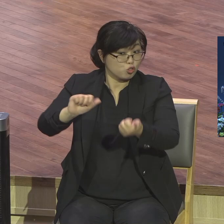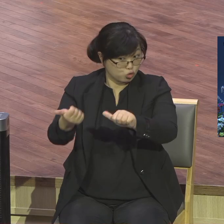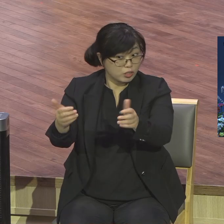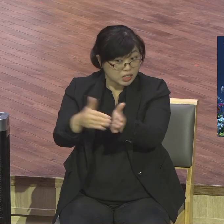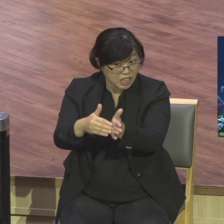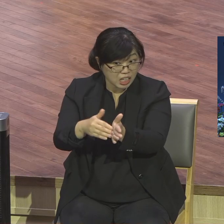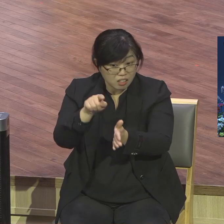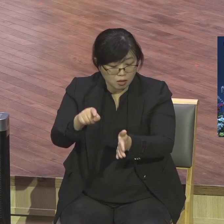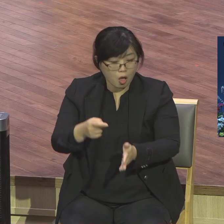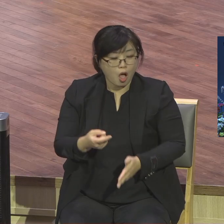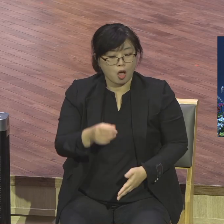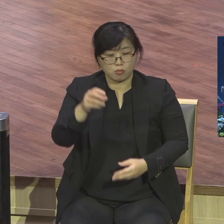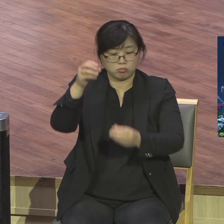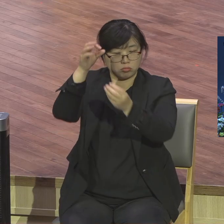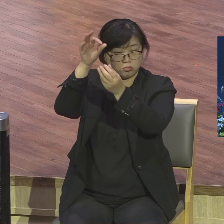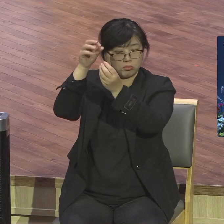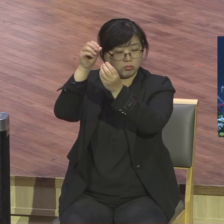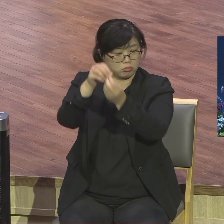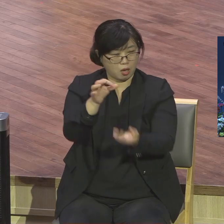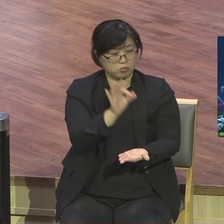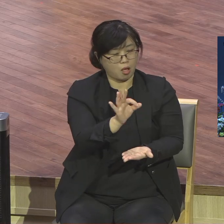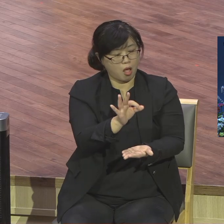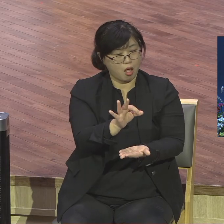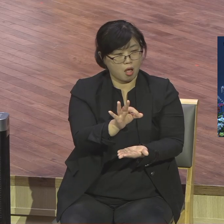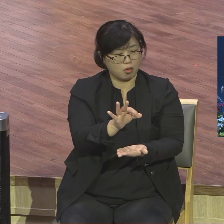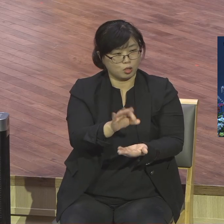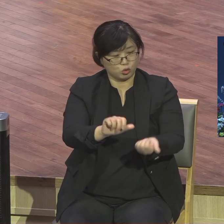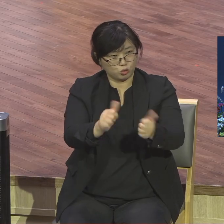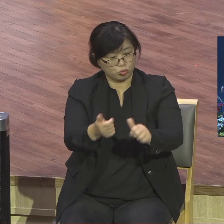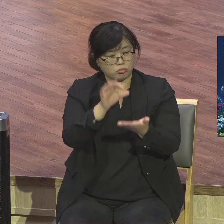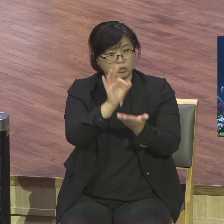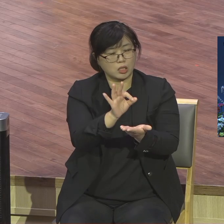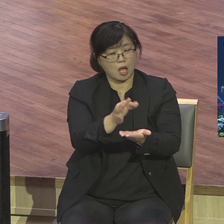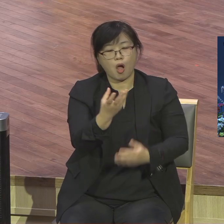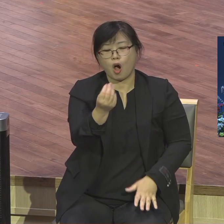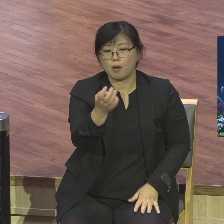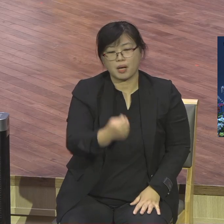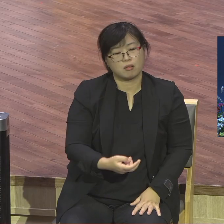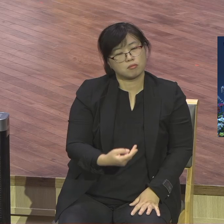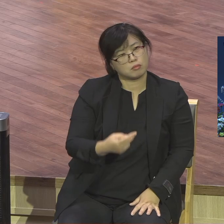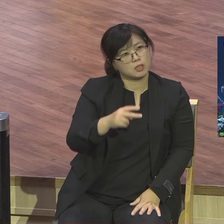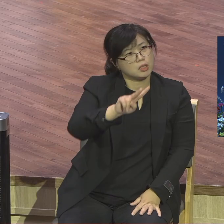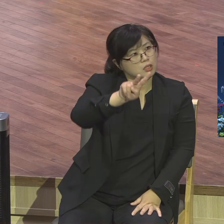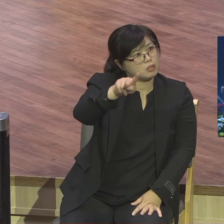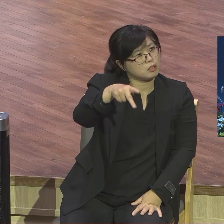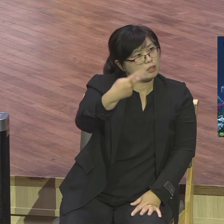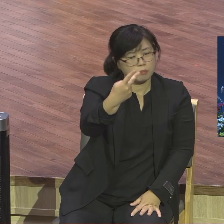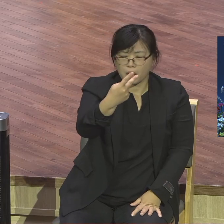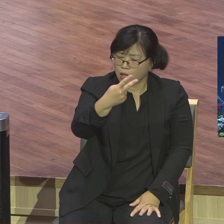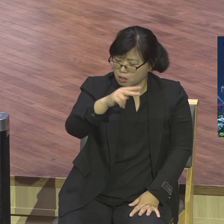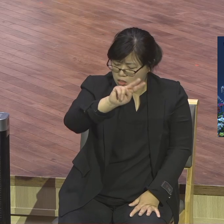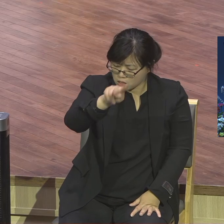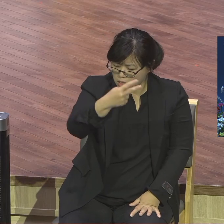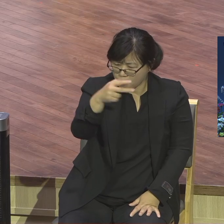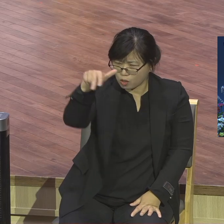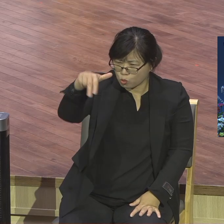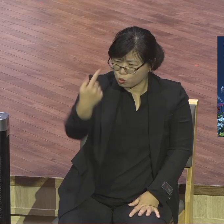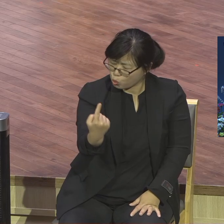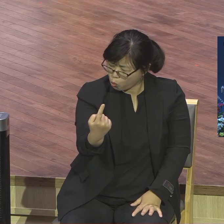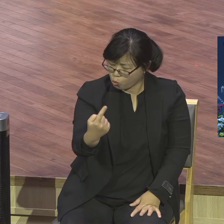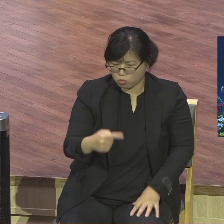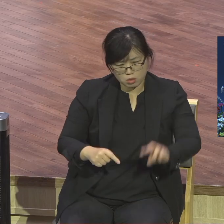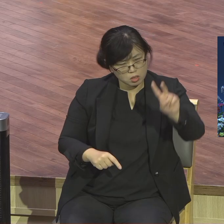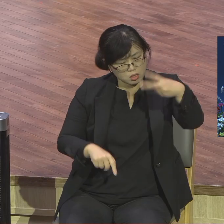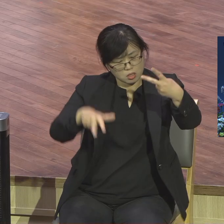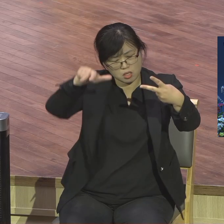주님 주신 것으로 주님께 드렸을 뿐입니다 자랑할 것도 없고 교만할 것도 없고 그저 감사함으로 드릴 수 있다는 것